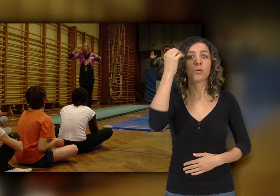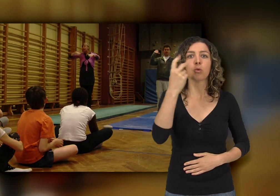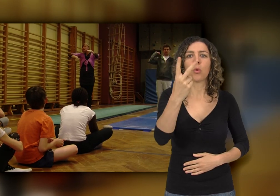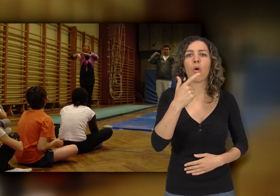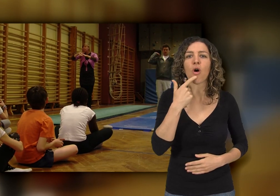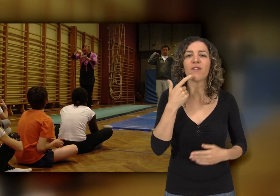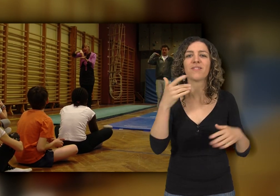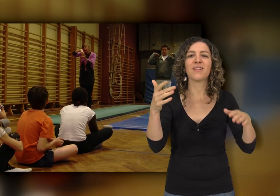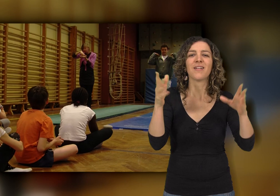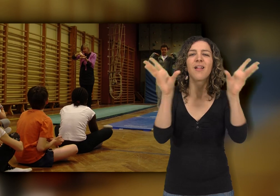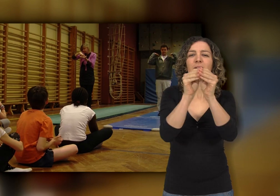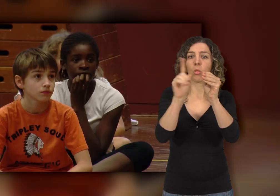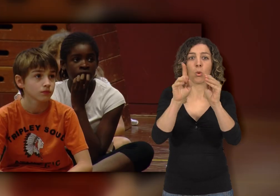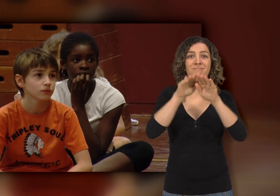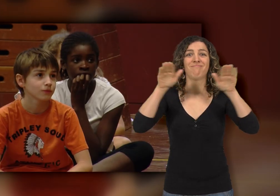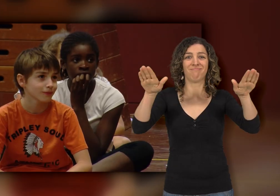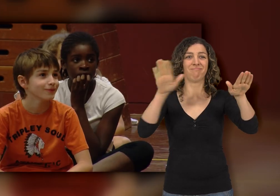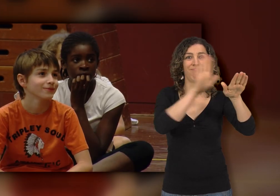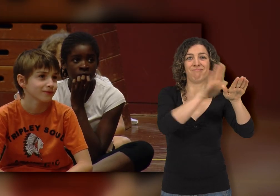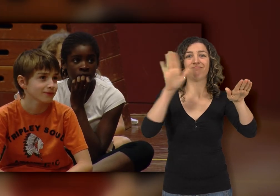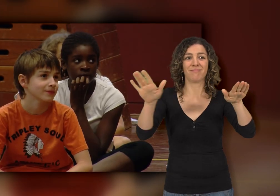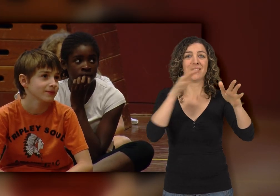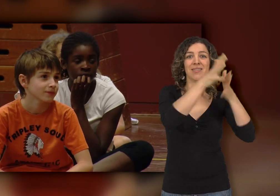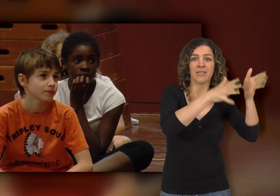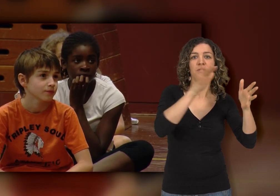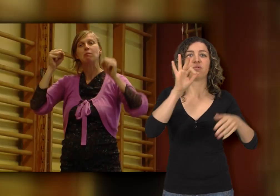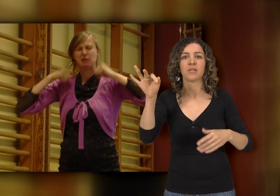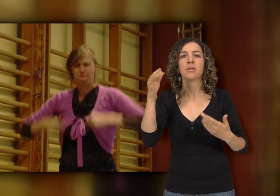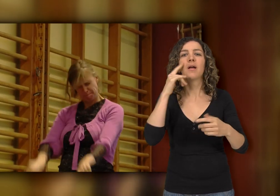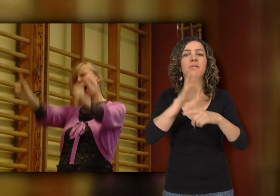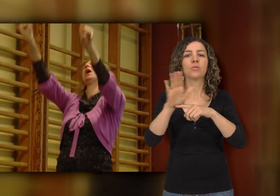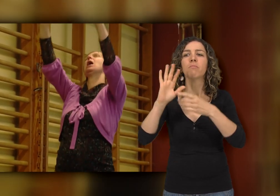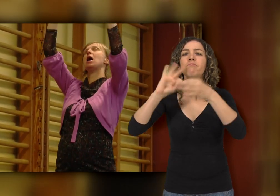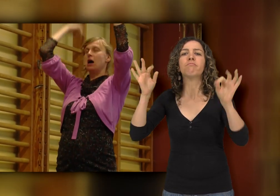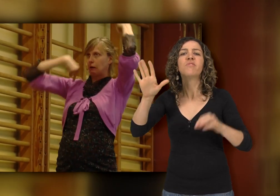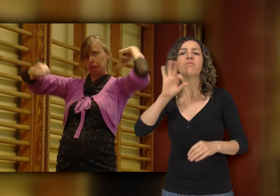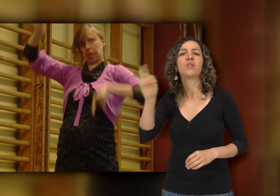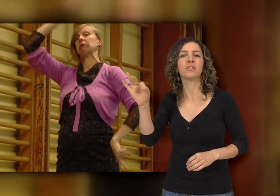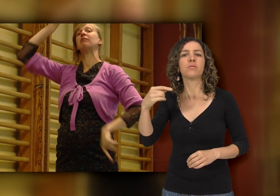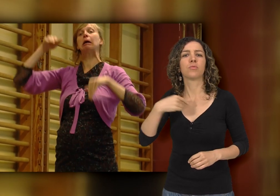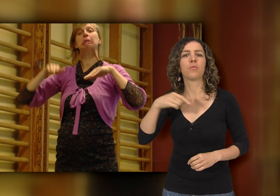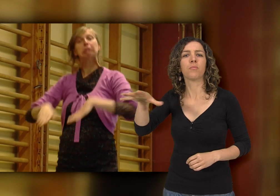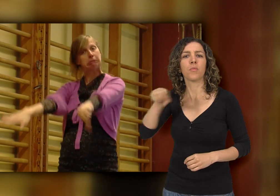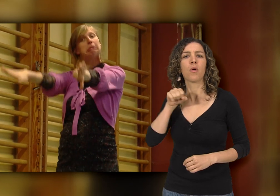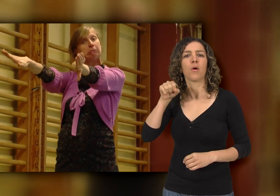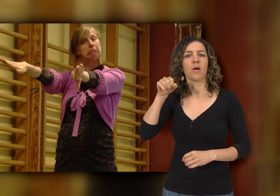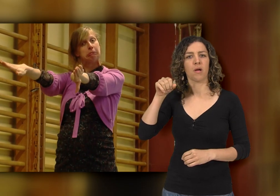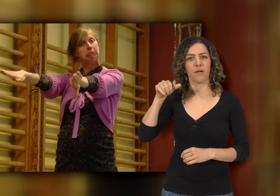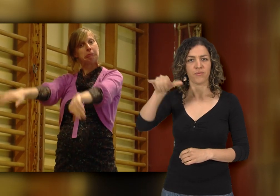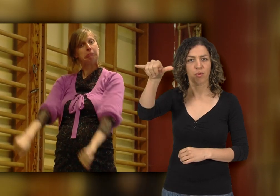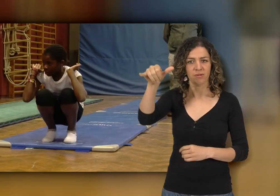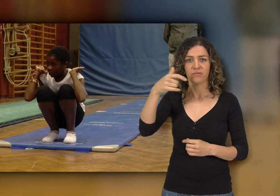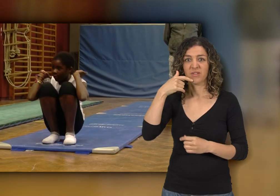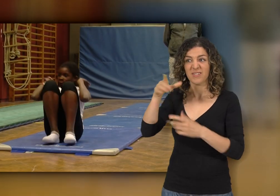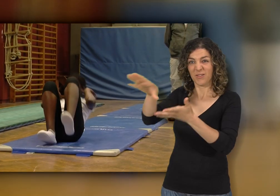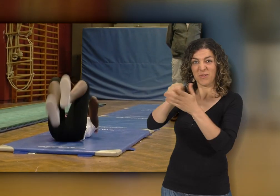et que je signe sur la structure de mon français, ce n'est pas correct. La langue des signes a sa propre structure, comme toutes les langues. Regardez le néerlandais